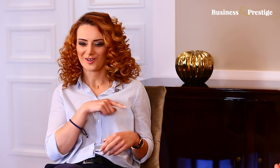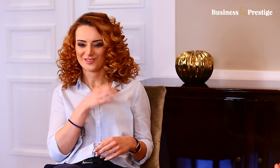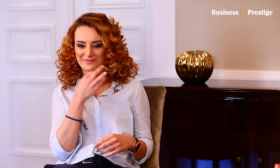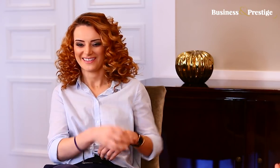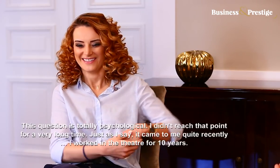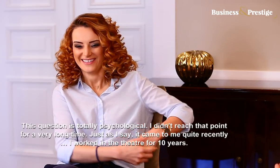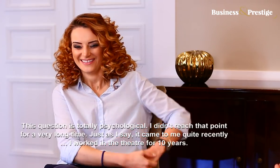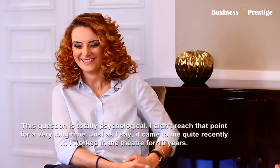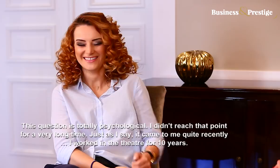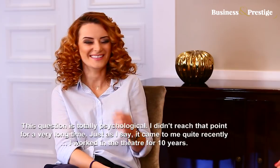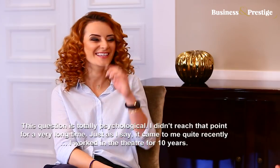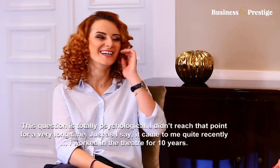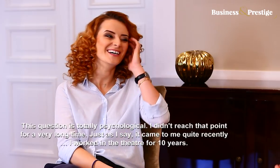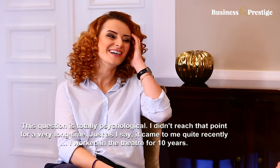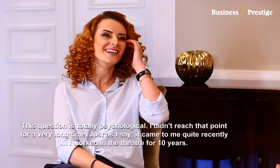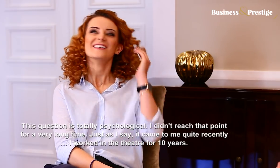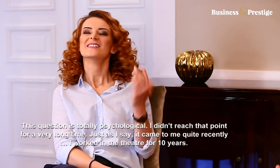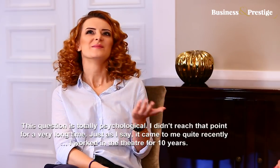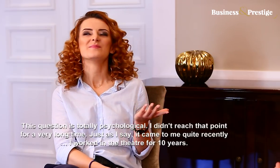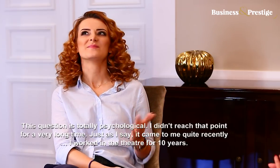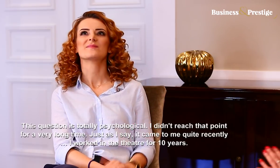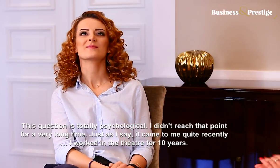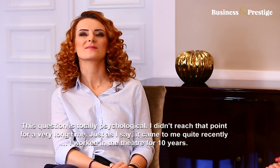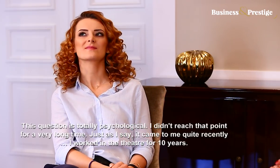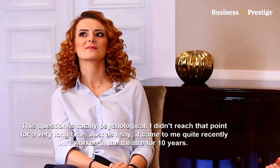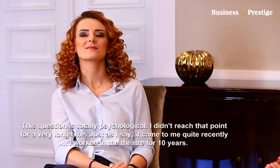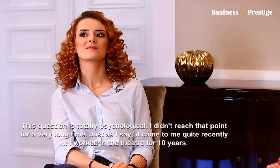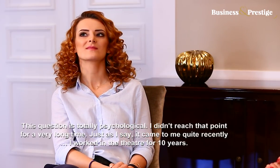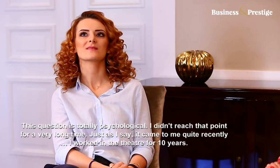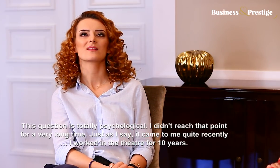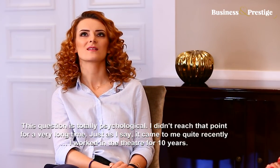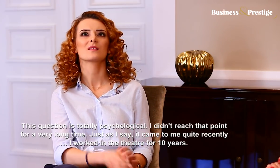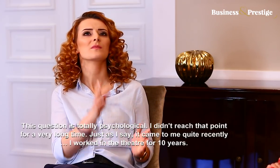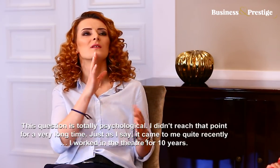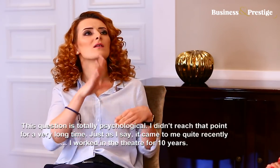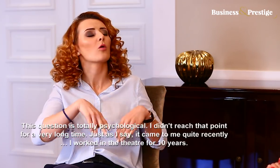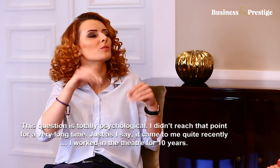Ojej, to jest to jest absolutnie psychologiczne pytanie. Czysta psychologia.